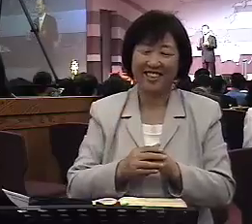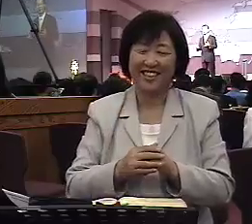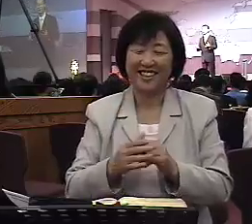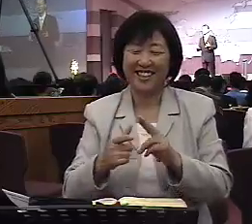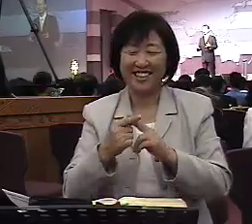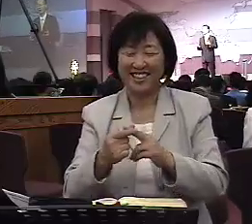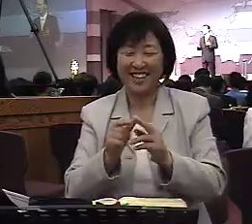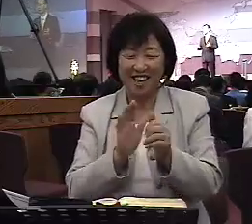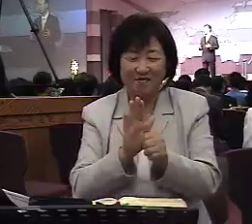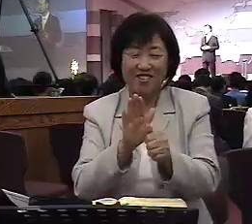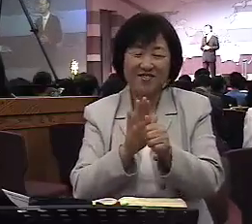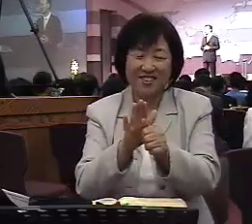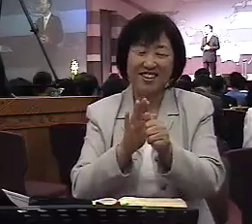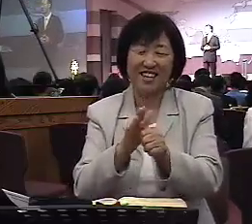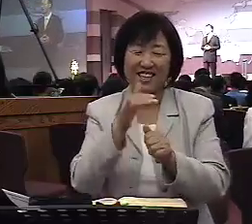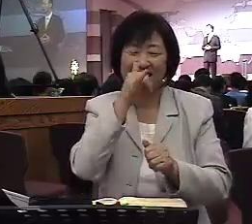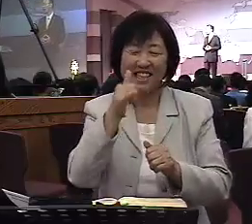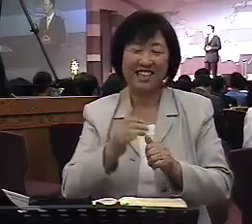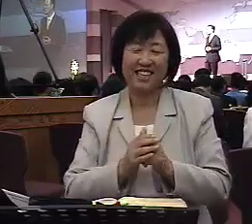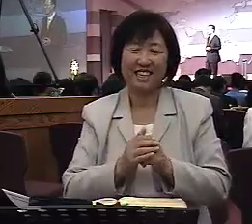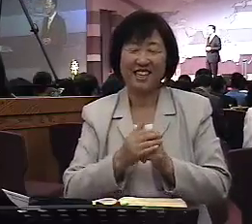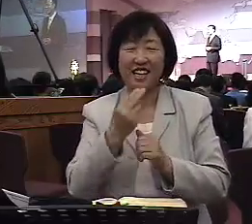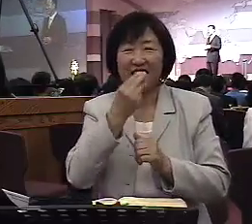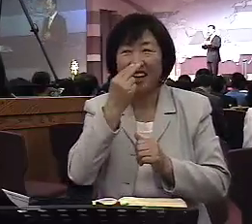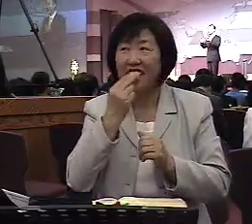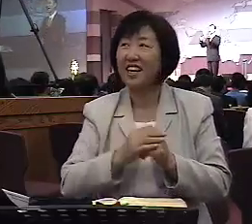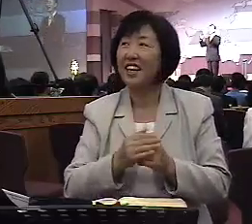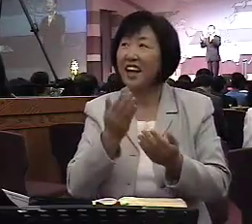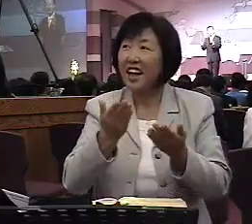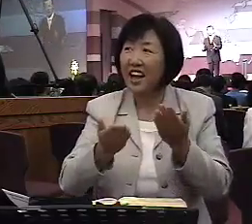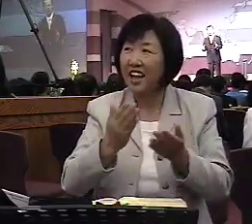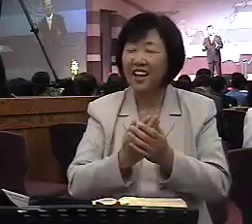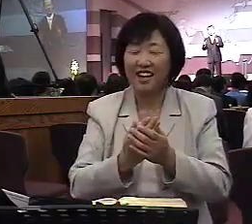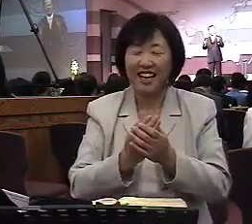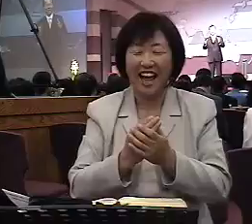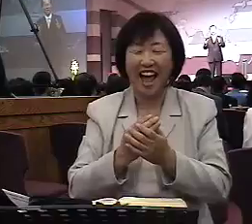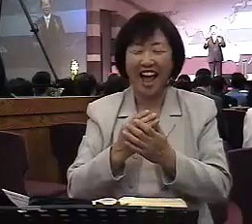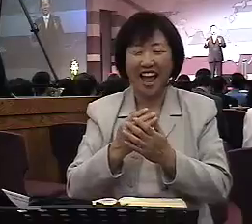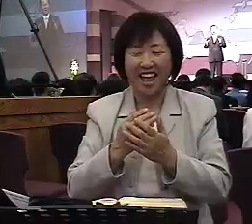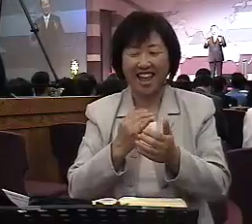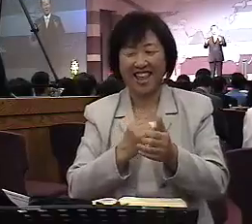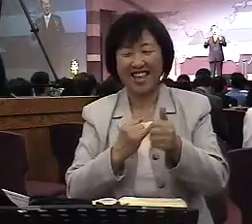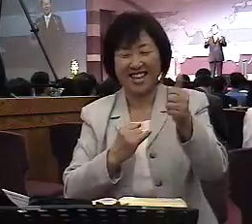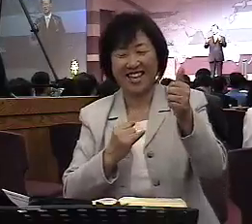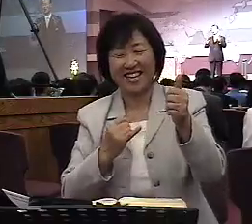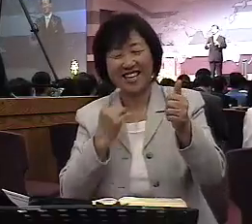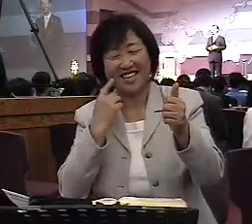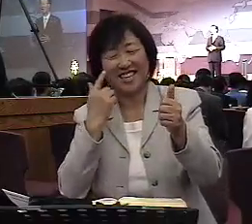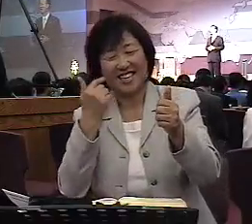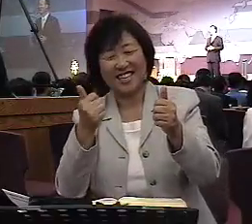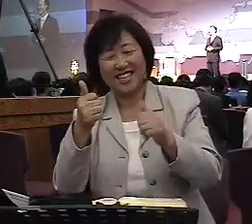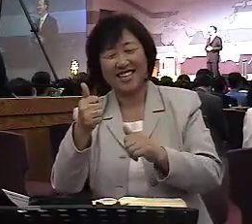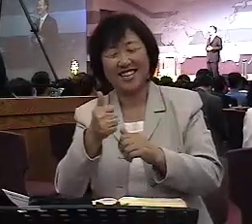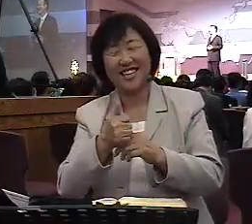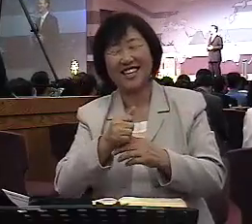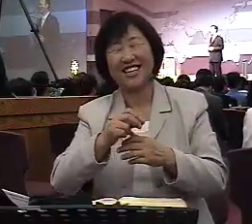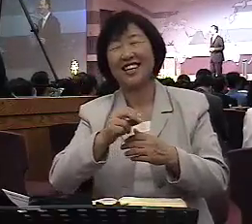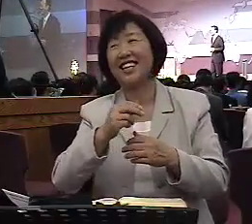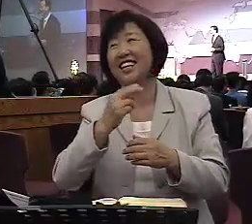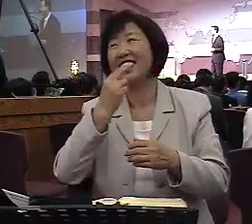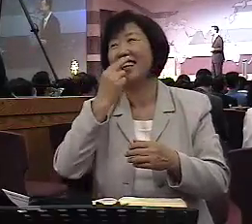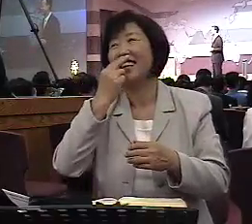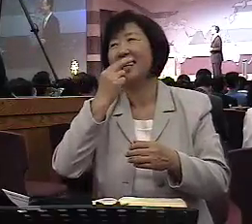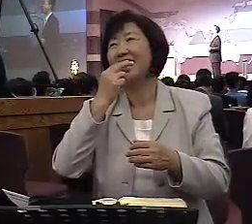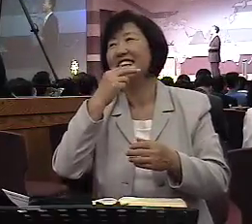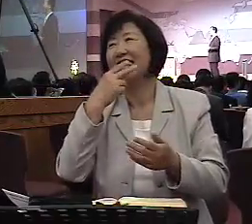같이 푸시를 했습니다. 같이 푸시했는데 제가 호흡 조정하다가 제가 기절할 뻔했어요. 제가 해산의 고통,